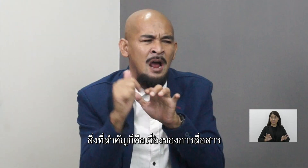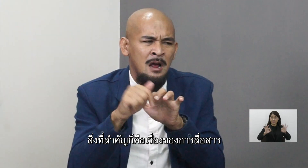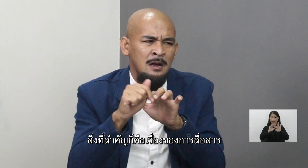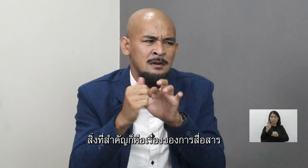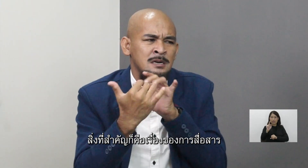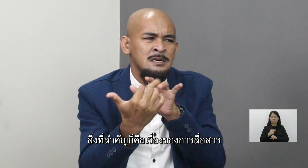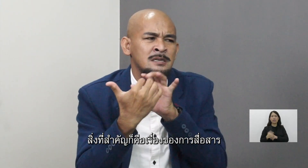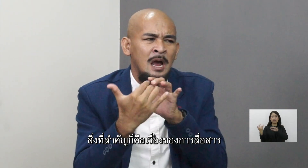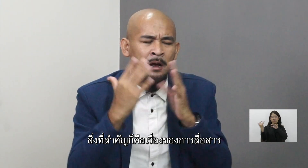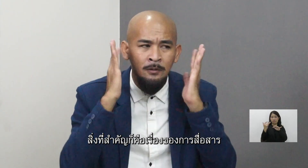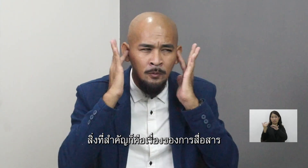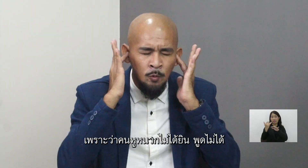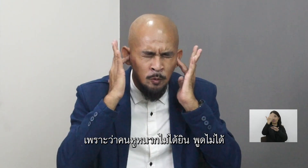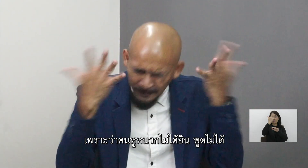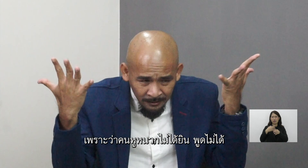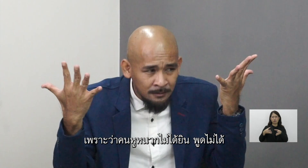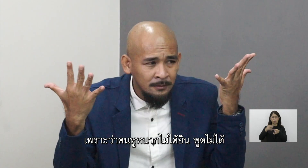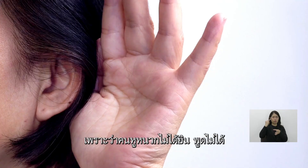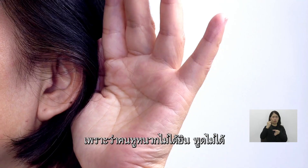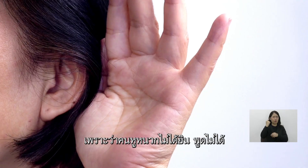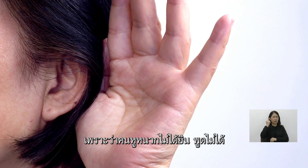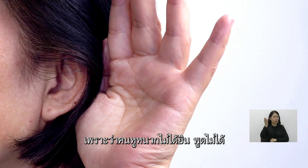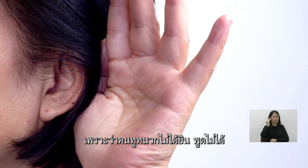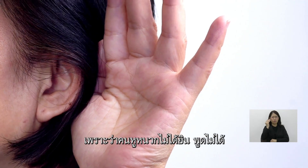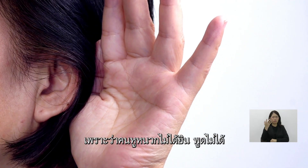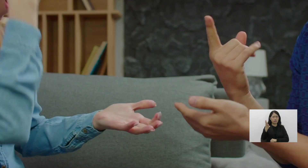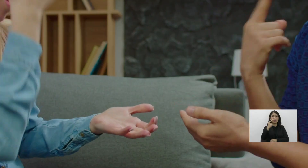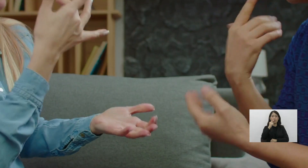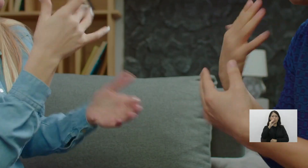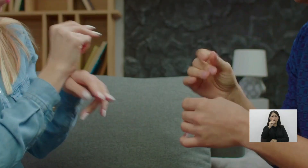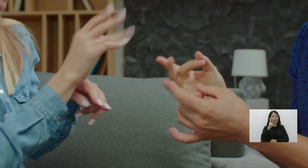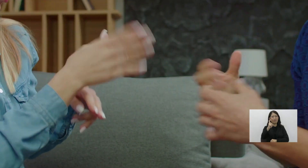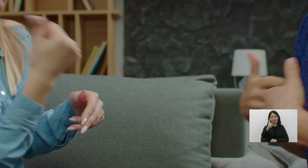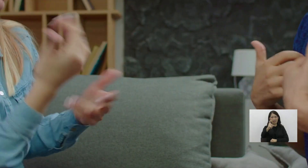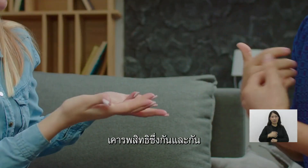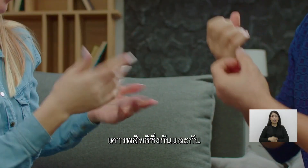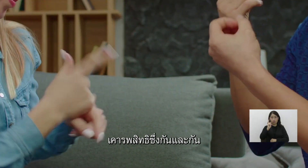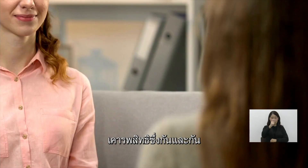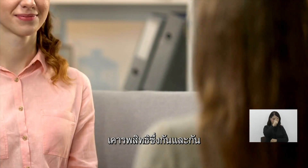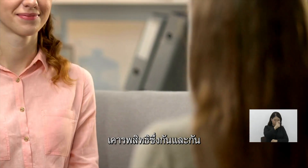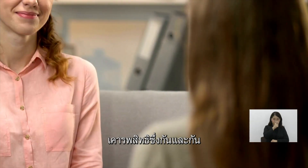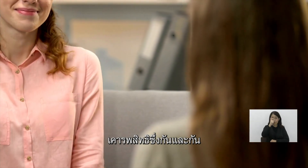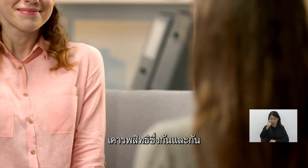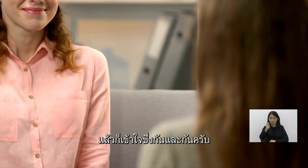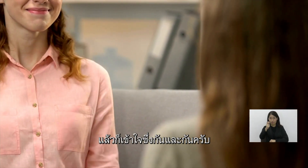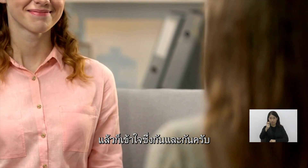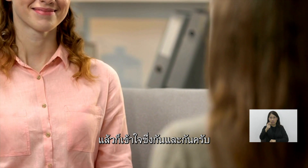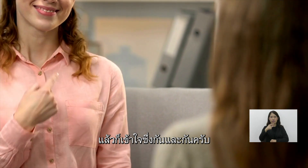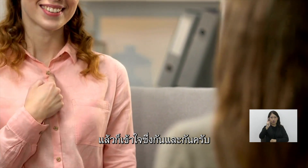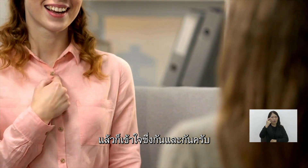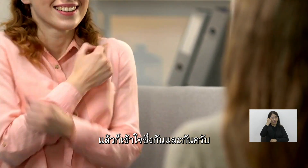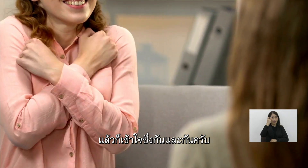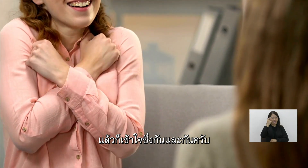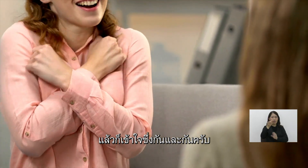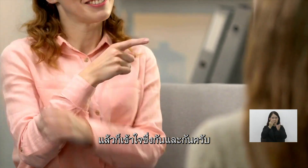ิ่งที่สำคัญก็คือเรื่องของการสื่อสารนี่แหละครับเพราะว่าคนหูหนวกไม่ได้ยินพูดไม่ได้เคารพซึ่งกันและกันแล้วก็เข้า